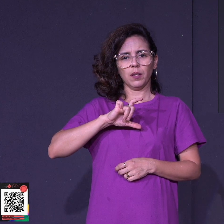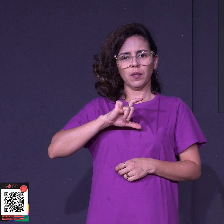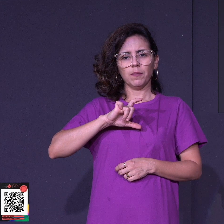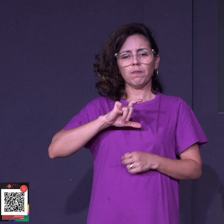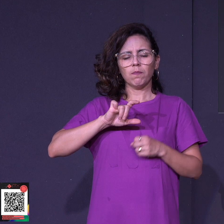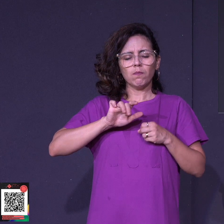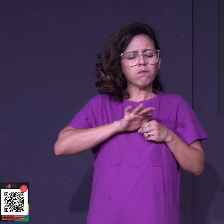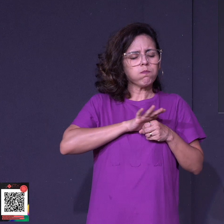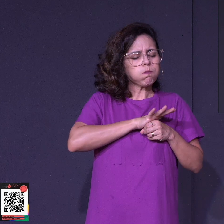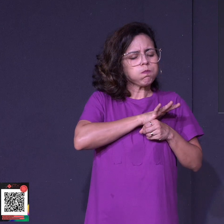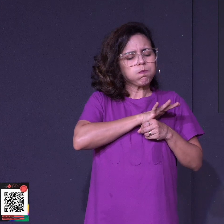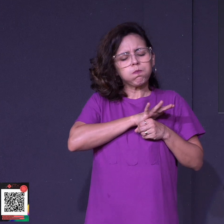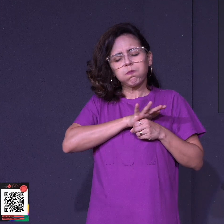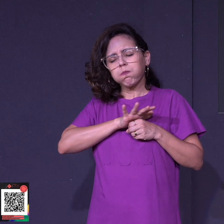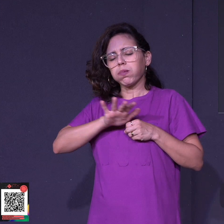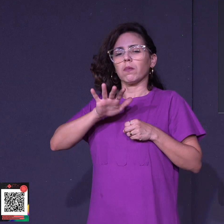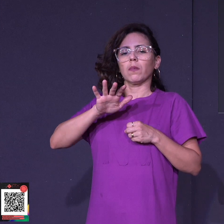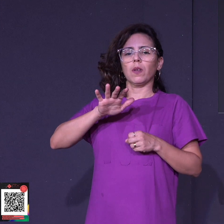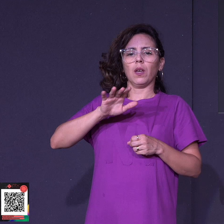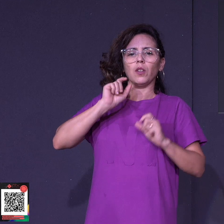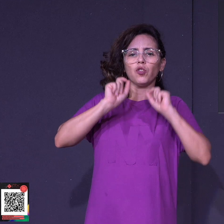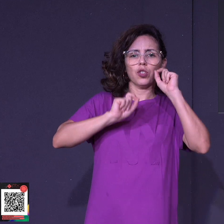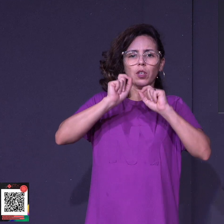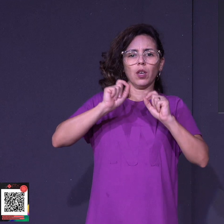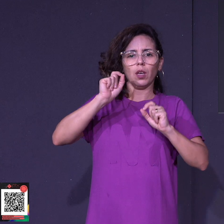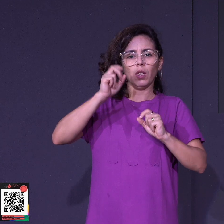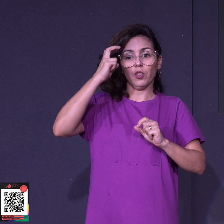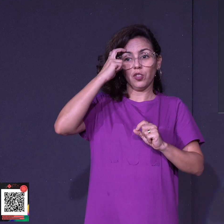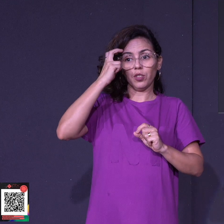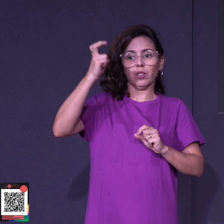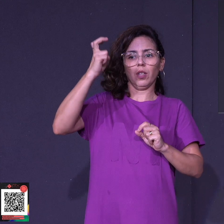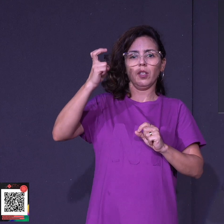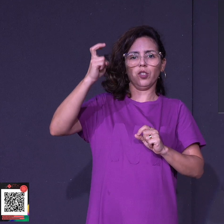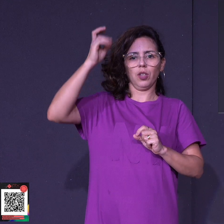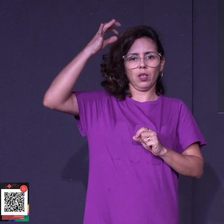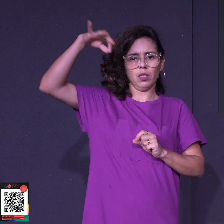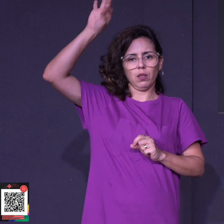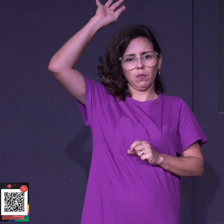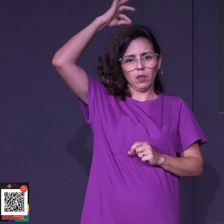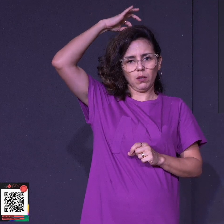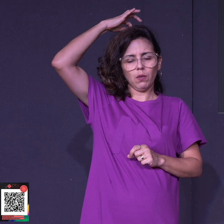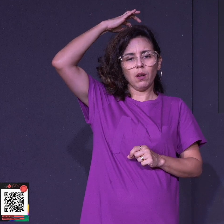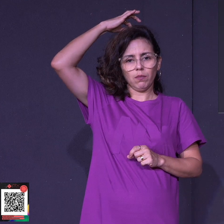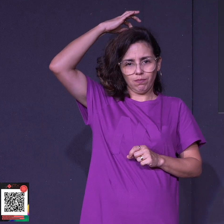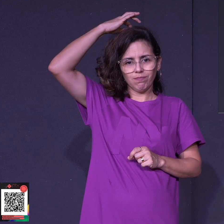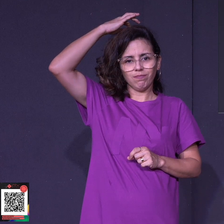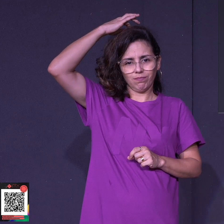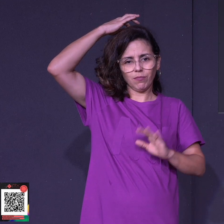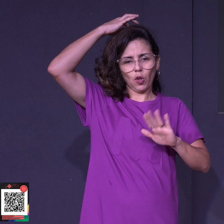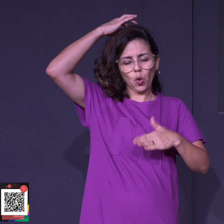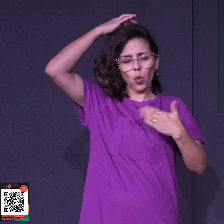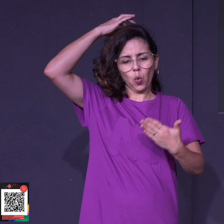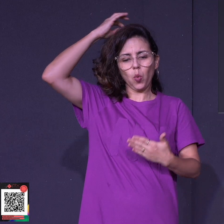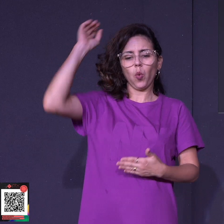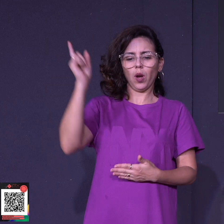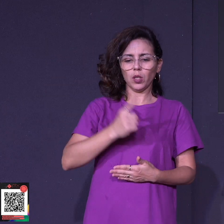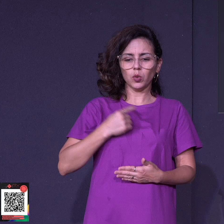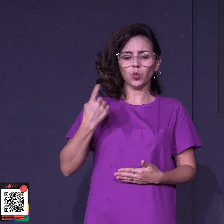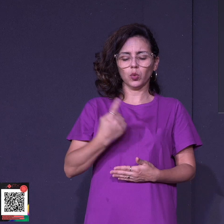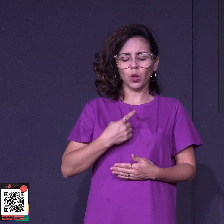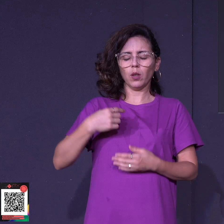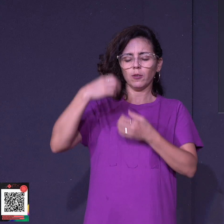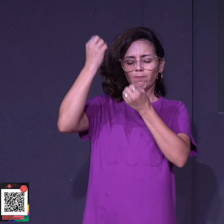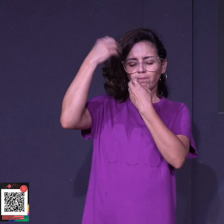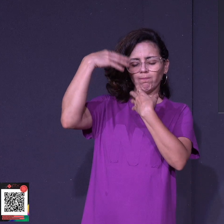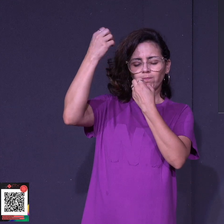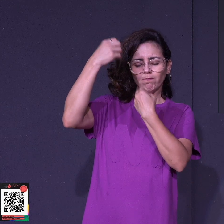Quando o nosso espírito é ministrado, quando nós somos ministrados pelo Espírito de Deus, passamos a